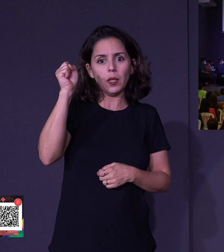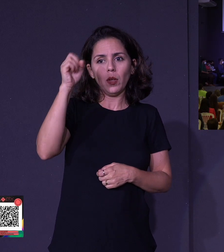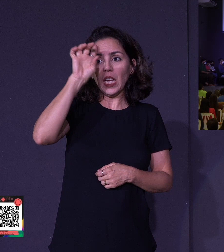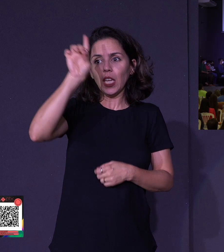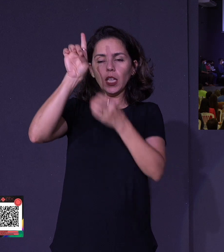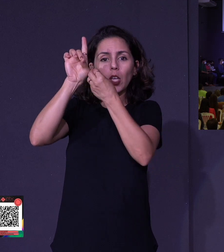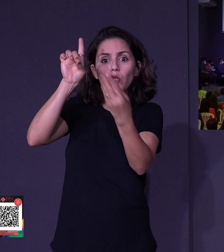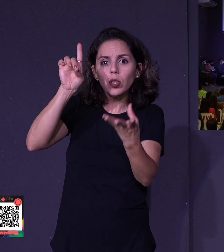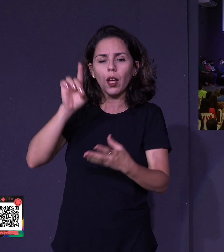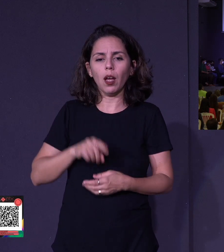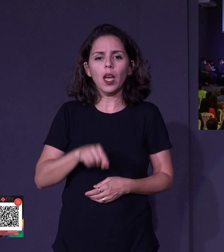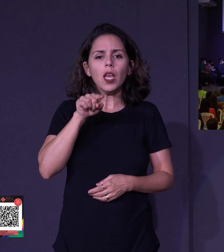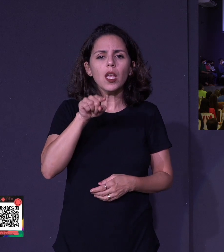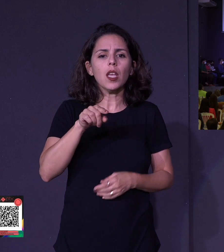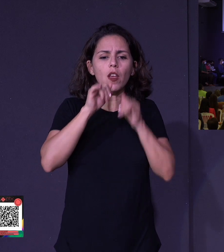Pai, me escute.